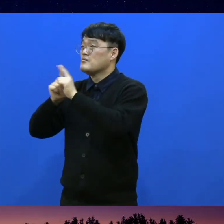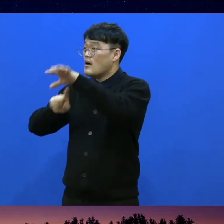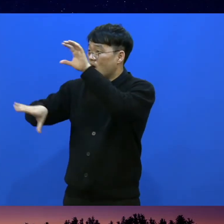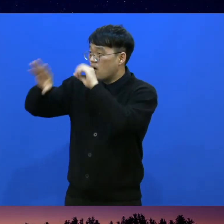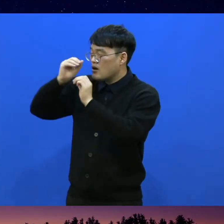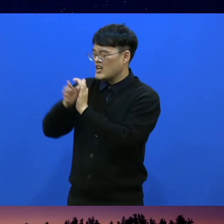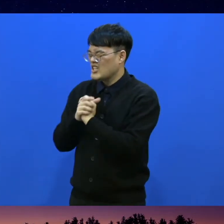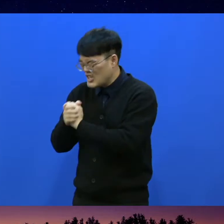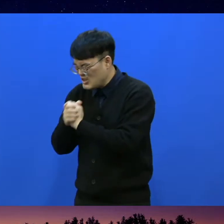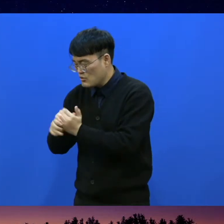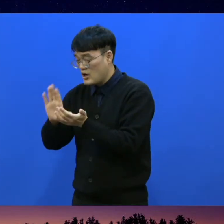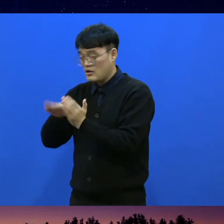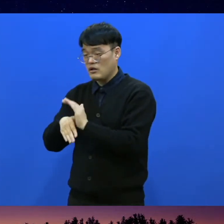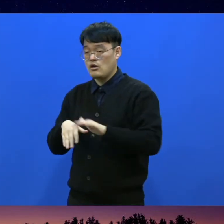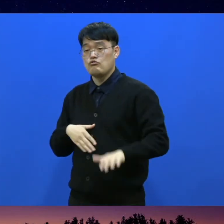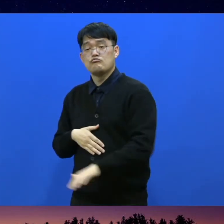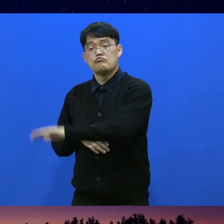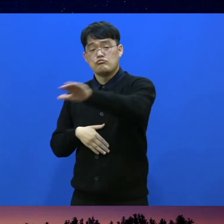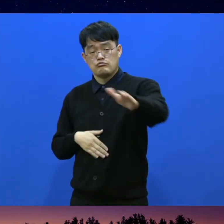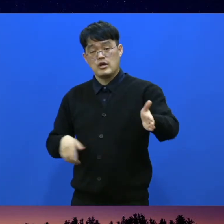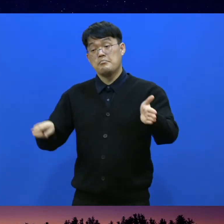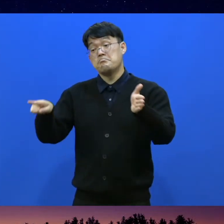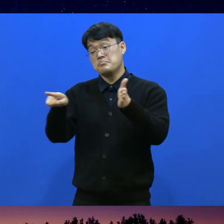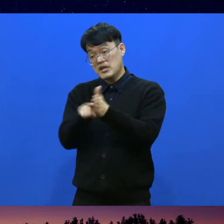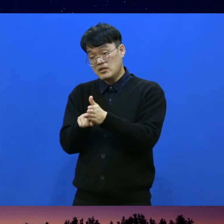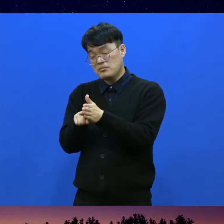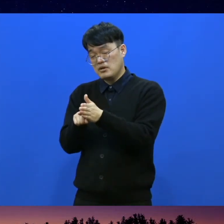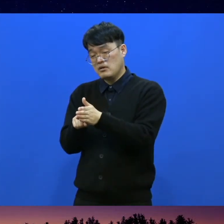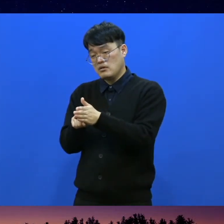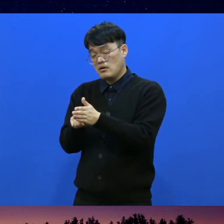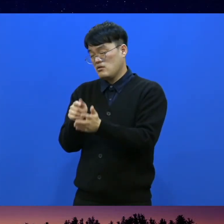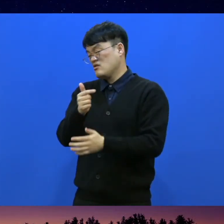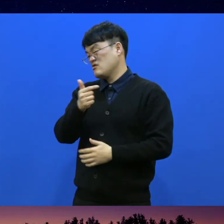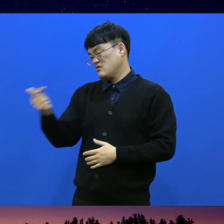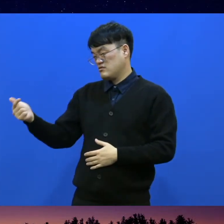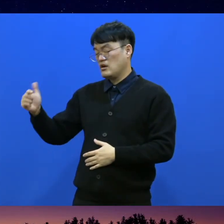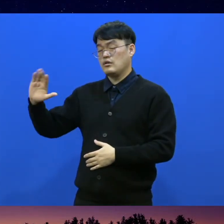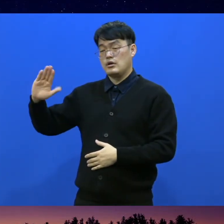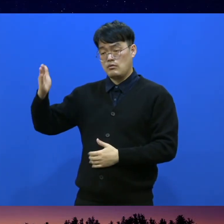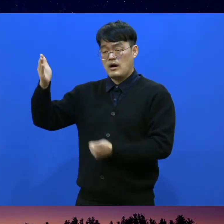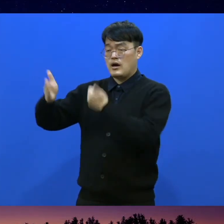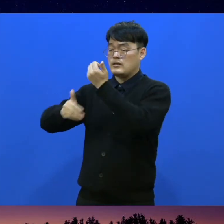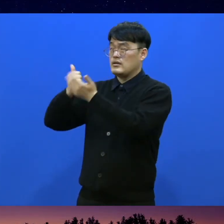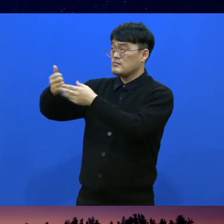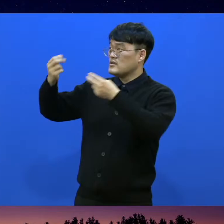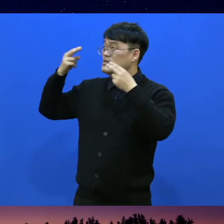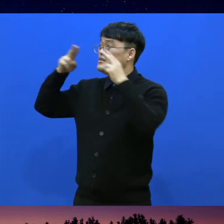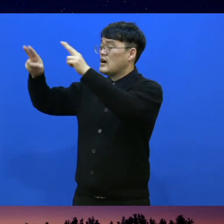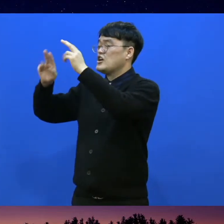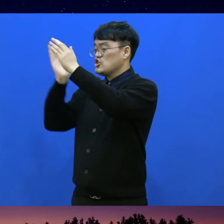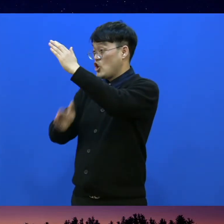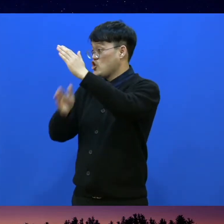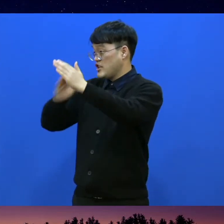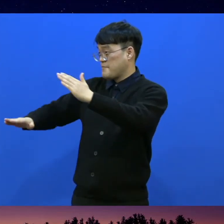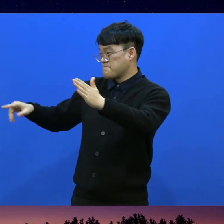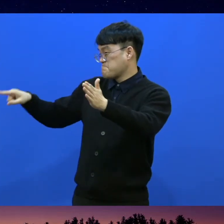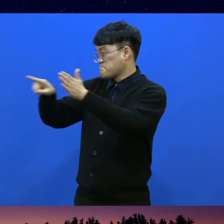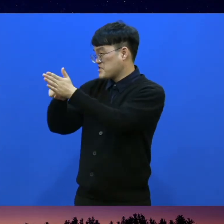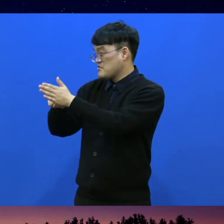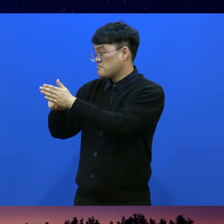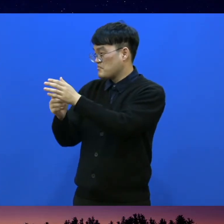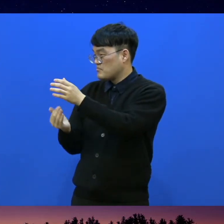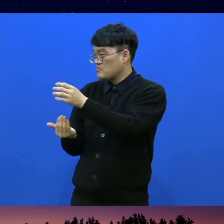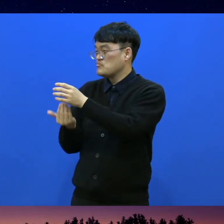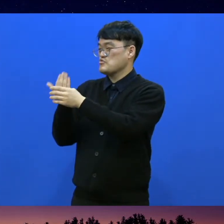믿음이 라지 커지는 거예요. 그러면서 하나님에 대한 믿음이, 절대 믿음이 생기면서 내 기도가 점점 바뀌어 나가는,